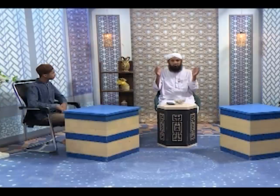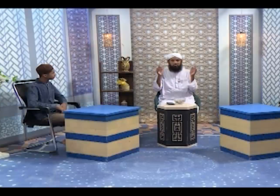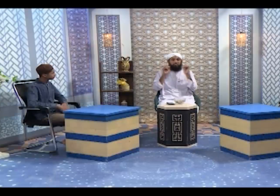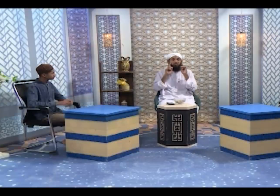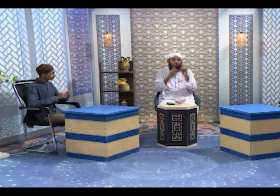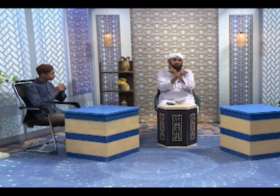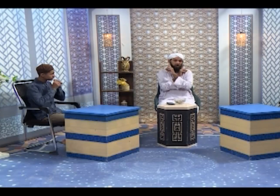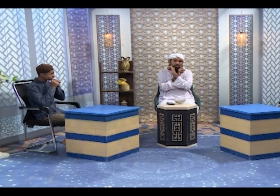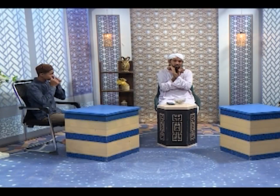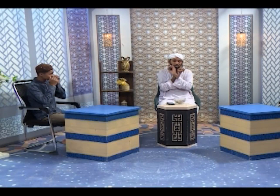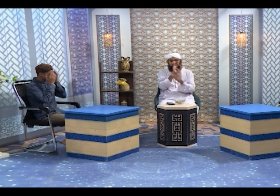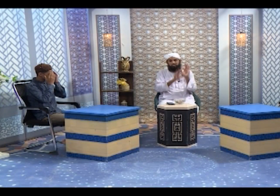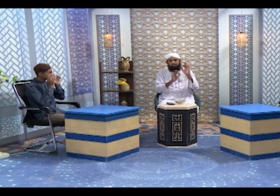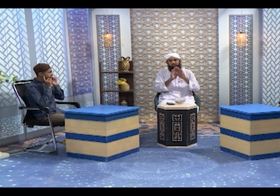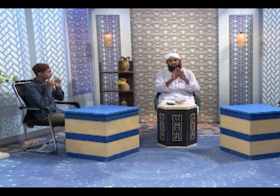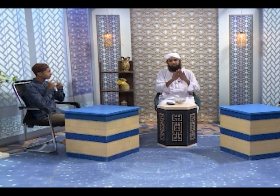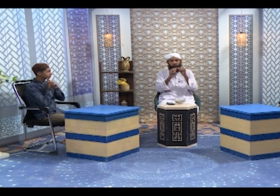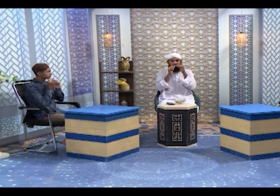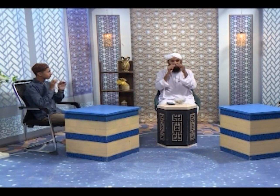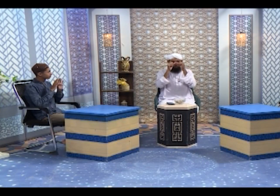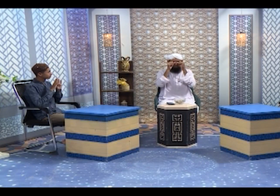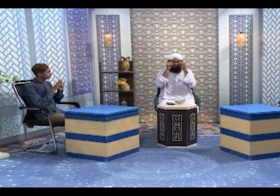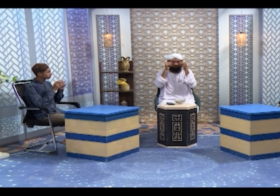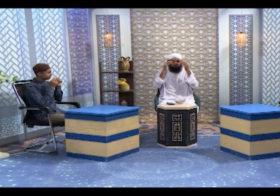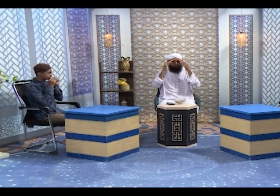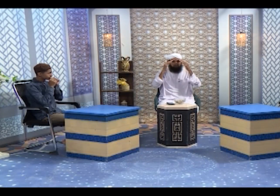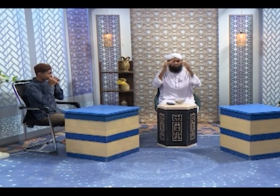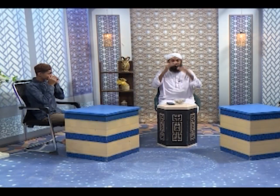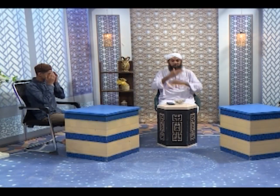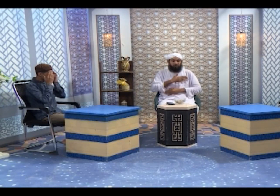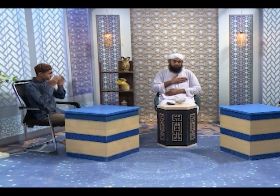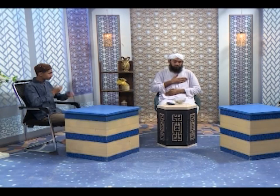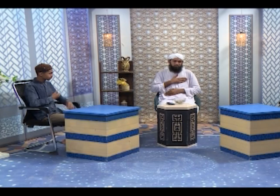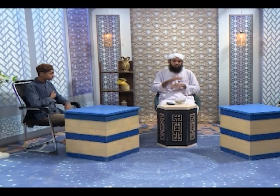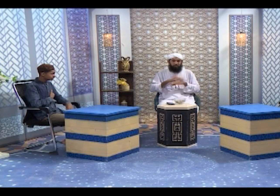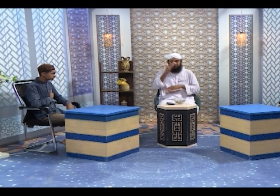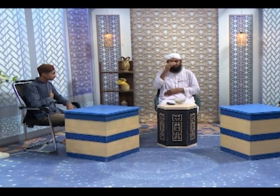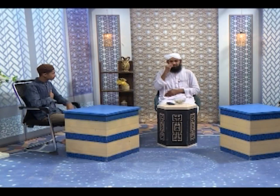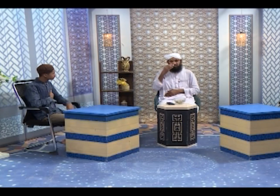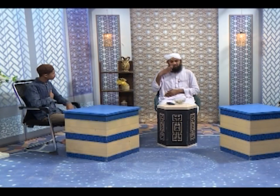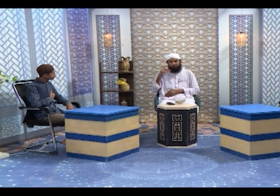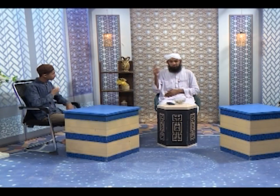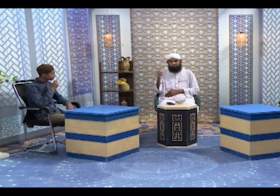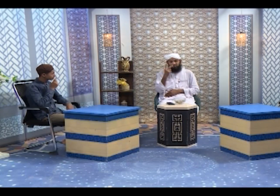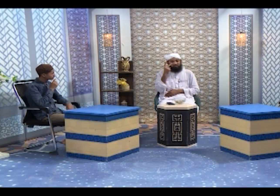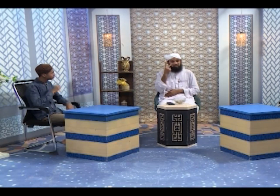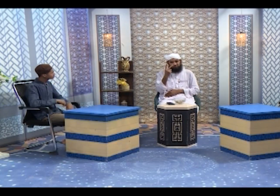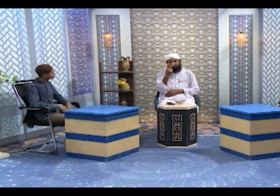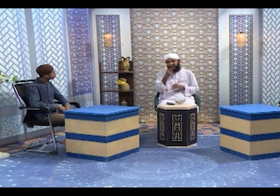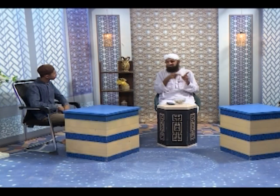صلو علی الحبیب صلی اللہ علی محمد صلی اللہ علیہ وسلم۔ پیارے اسلامی بھائیوں، اس واقعے میں ان لوگوں کے لیے